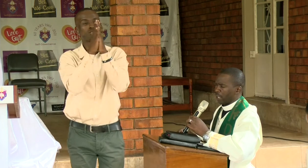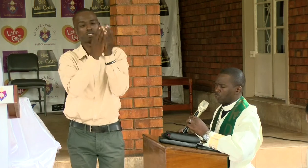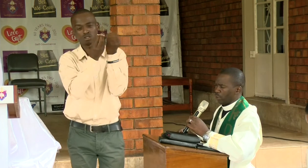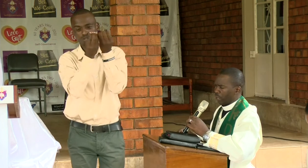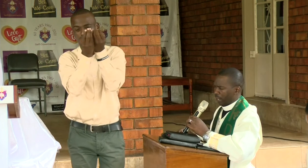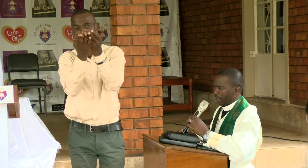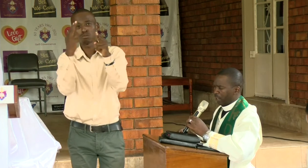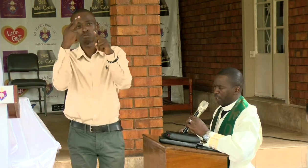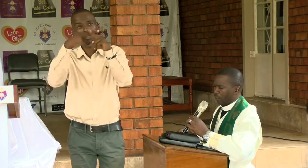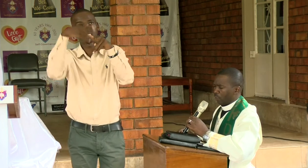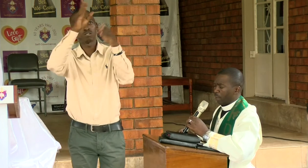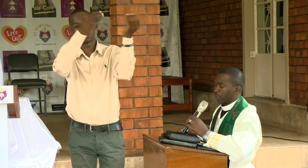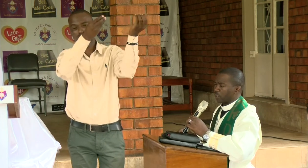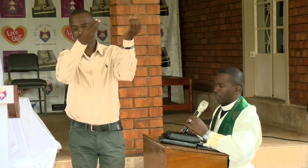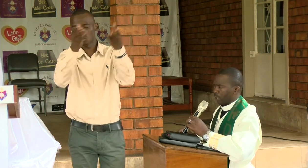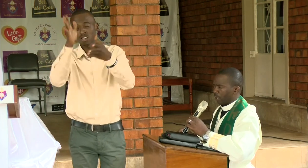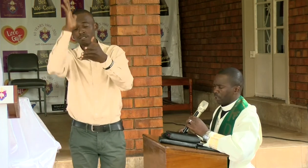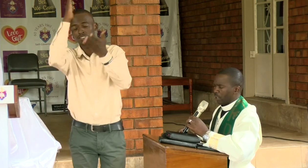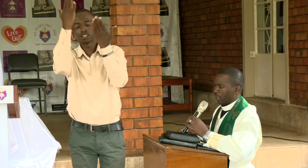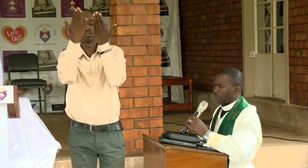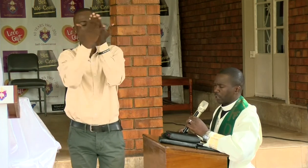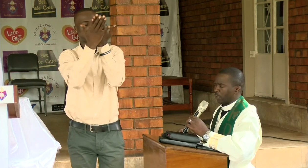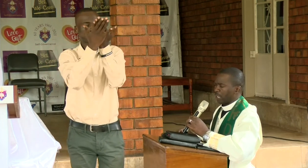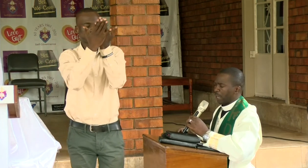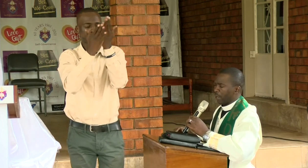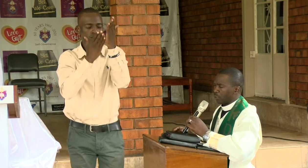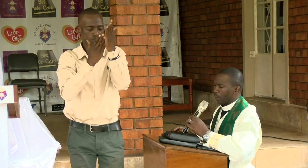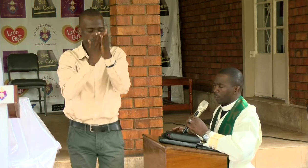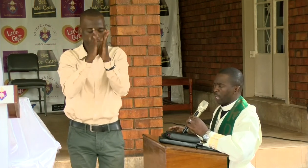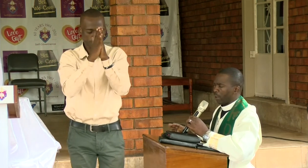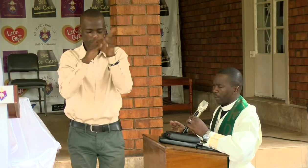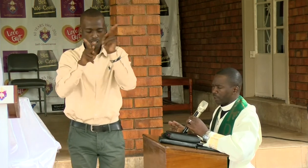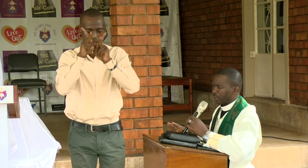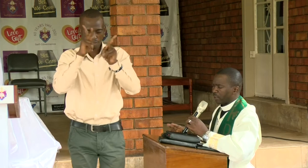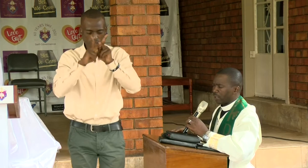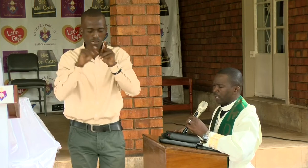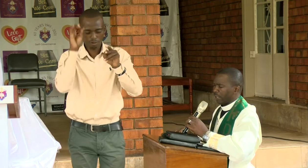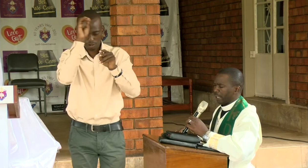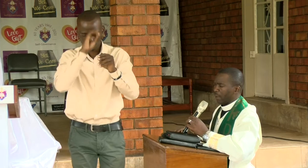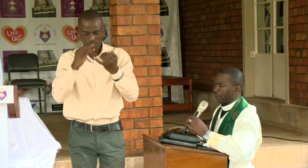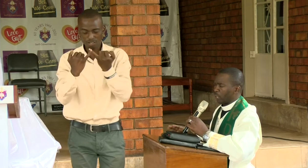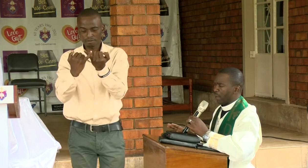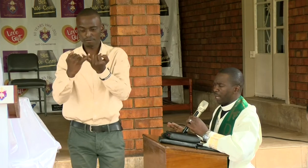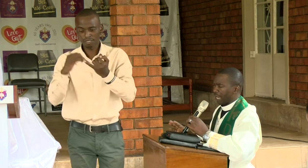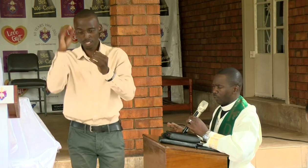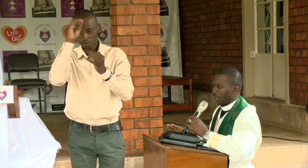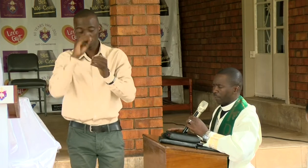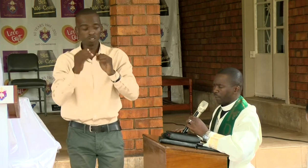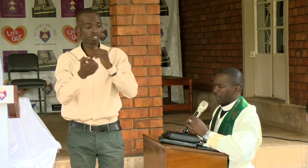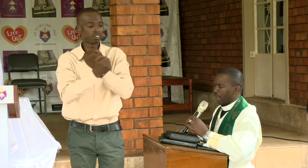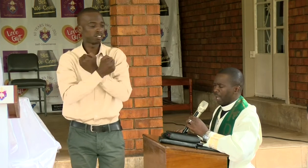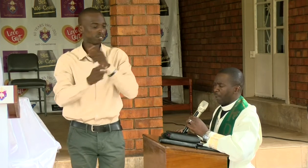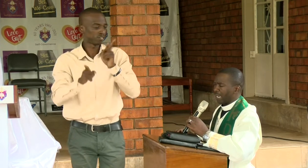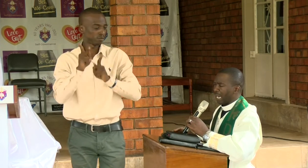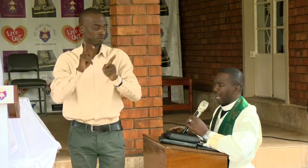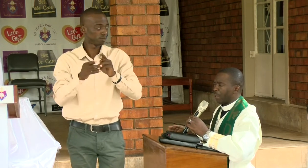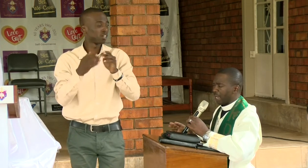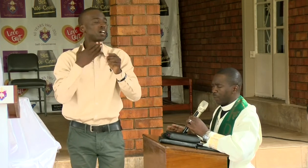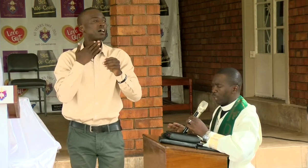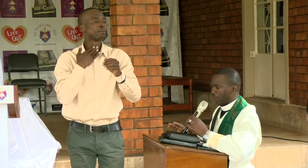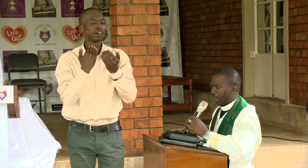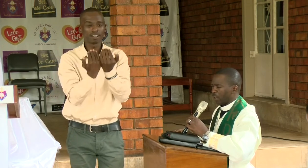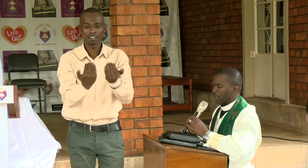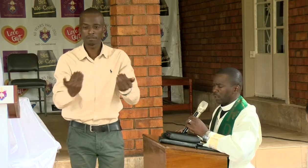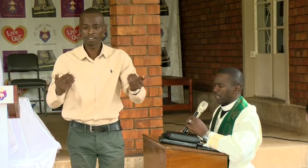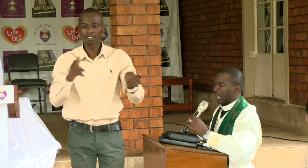Mukama kinaatuweebwanga. Mukama, tusabye nga tusabidde abantu abanoonya ababeezi era abanoonya abaagalwa, abaagala